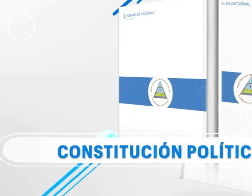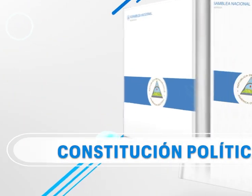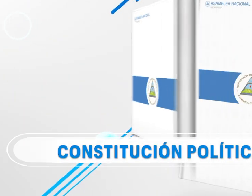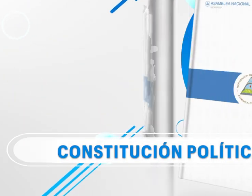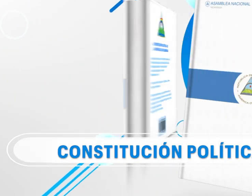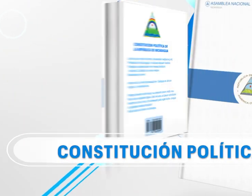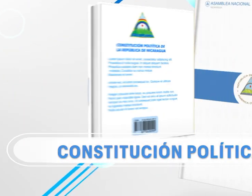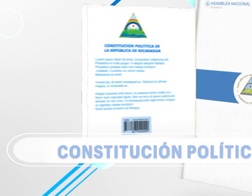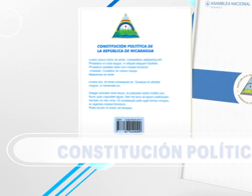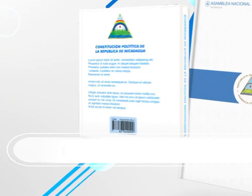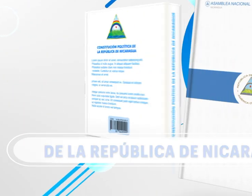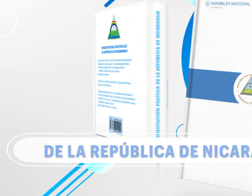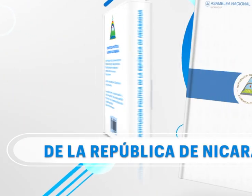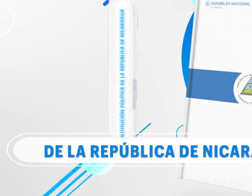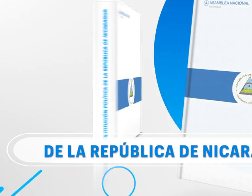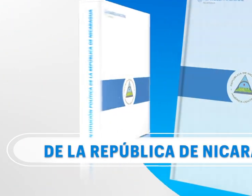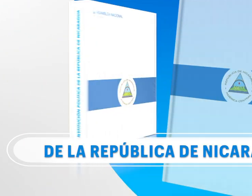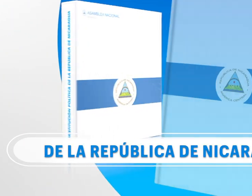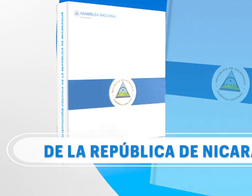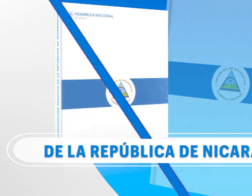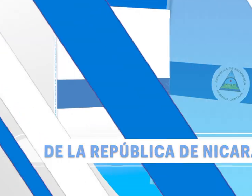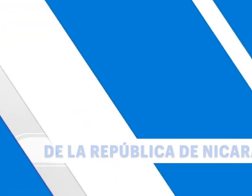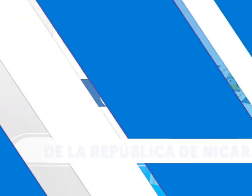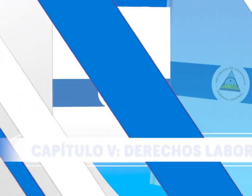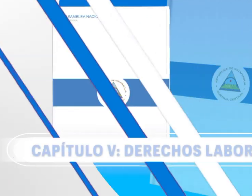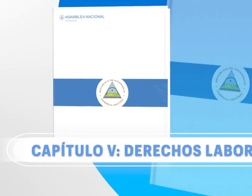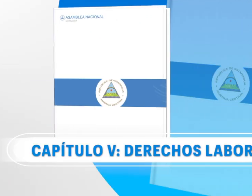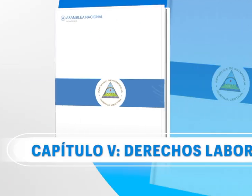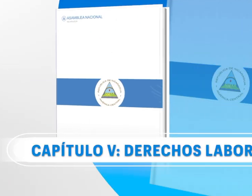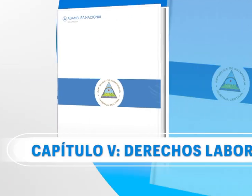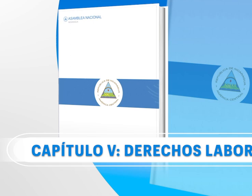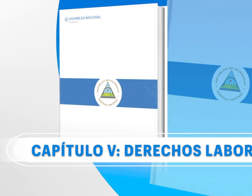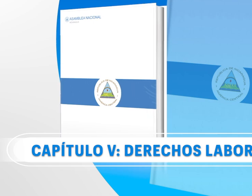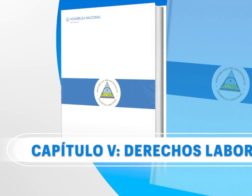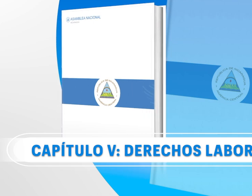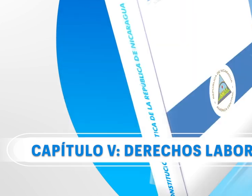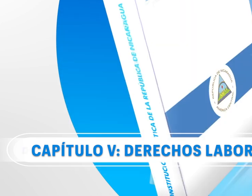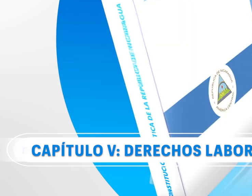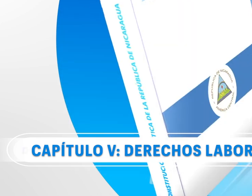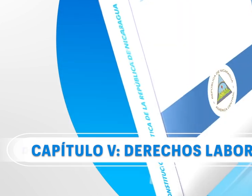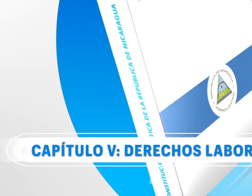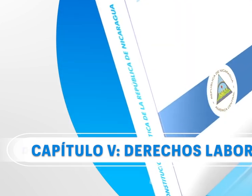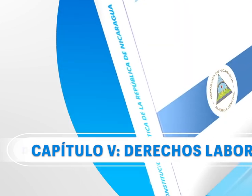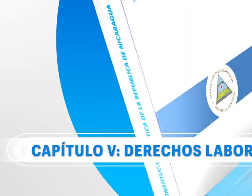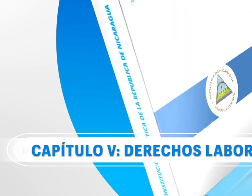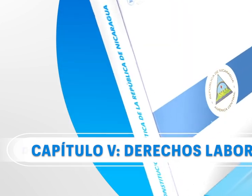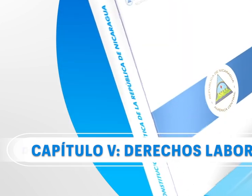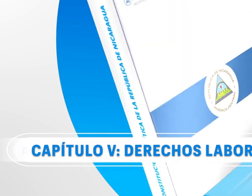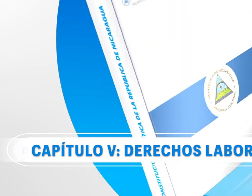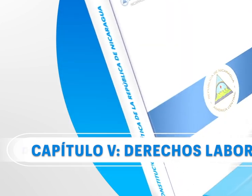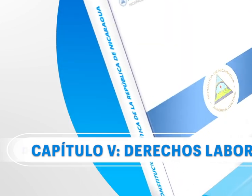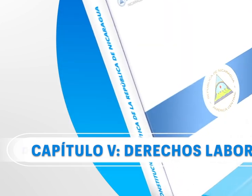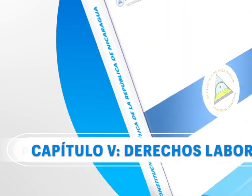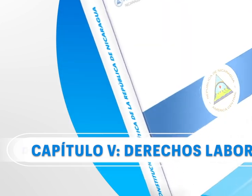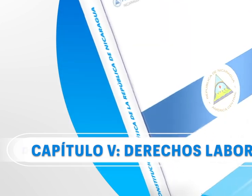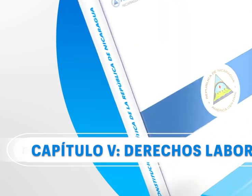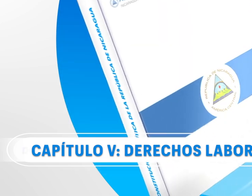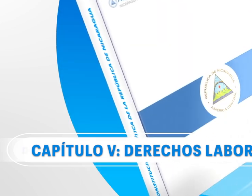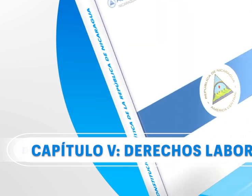Constitución Política de la República de Nicaragua. Capítulo 5. Derechos laborales.